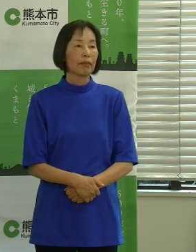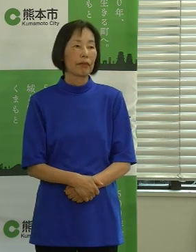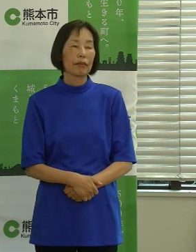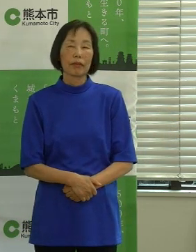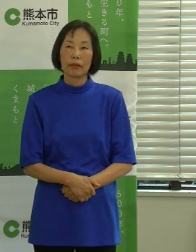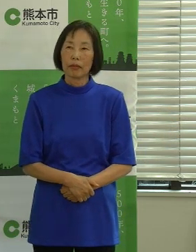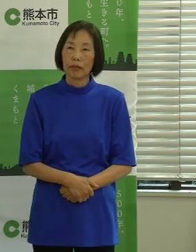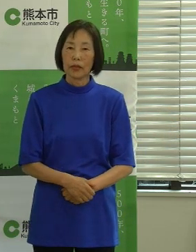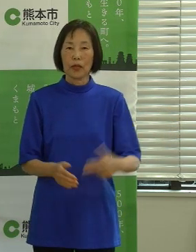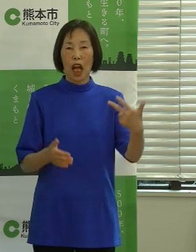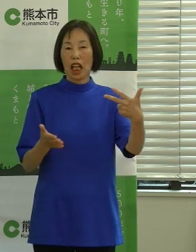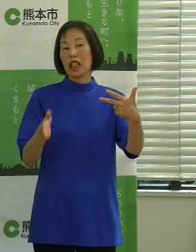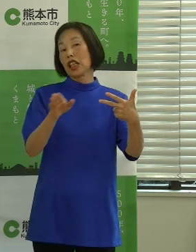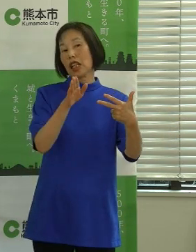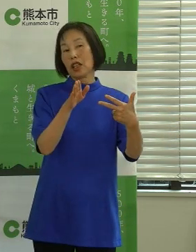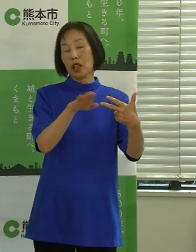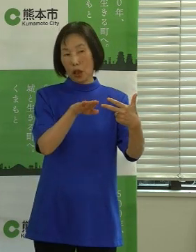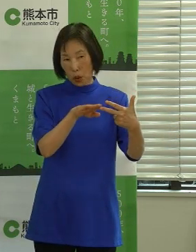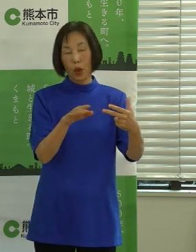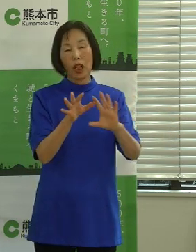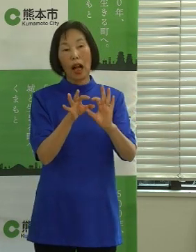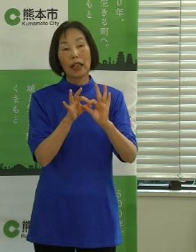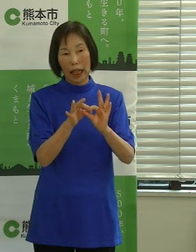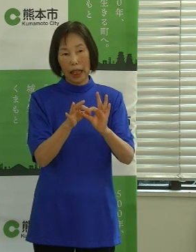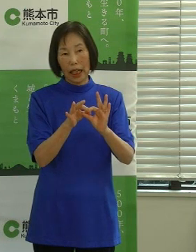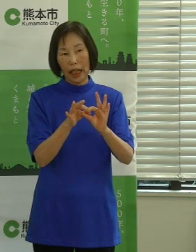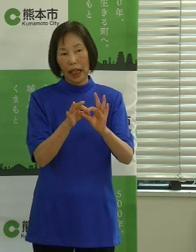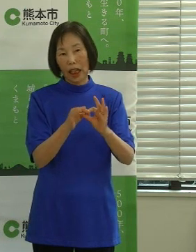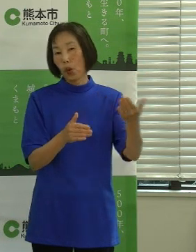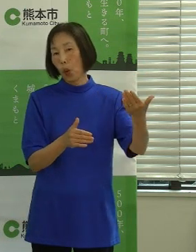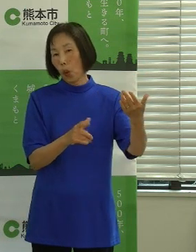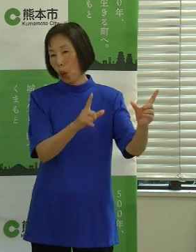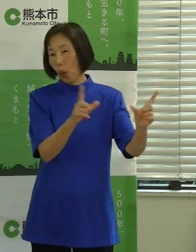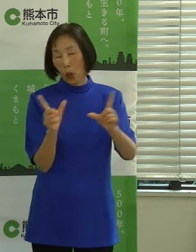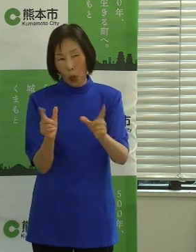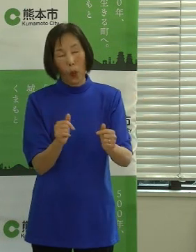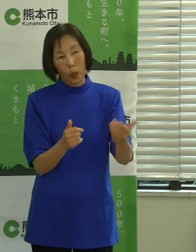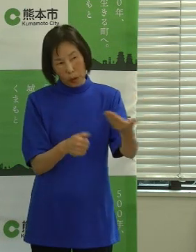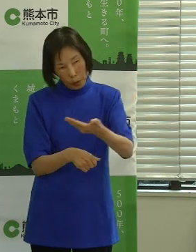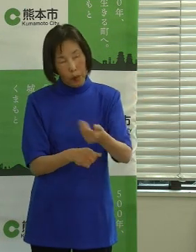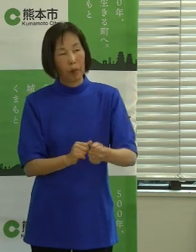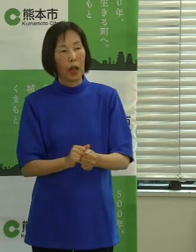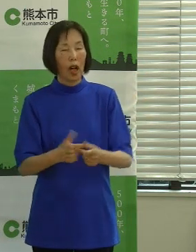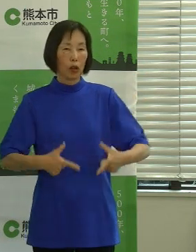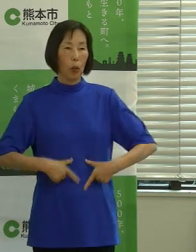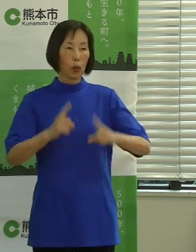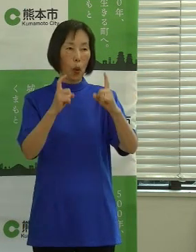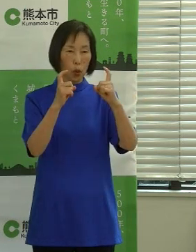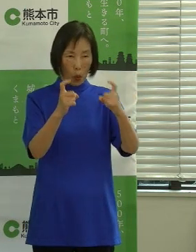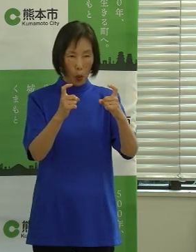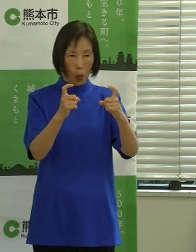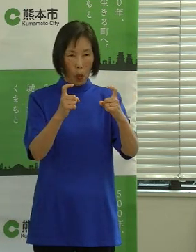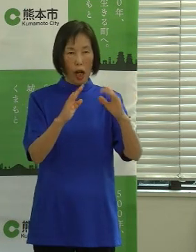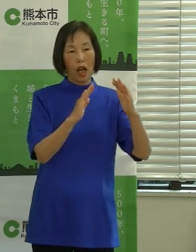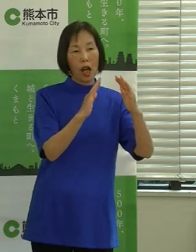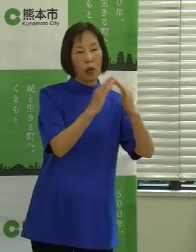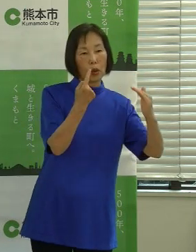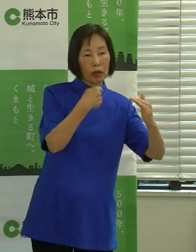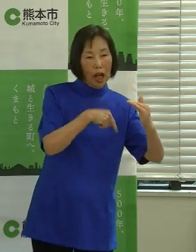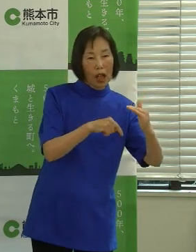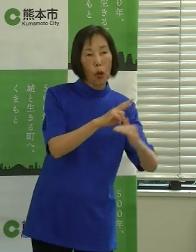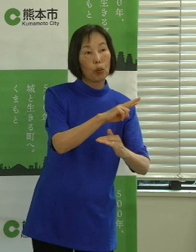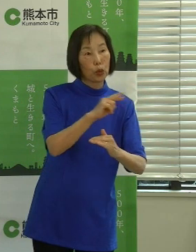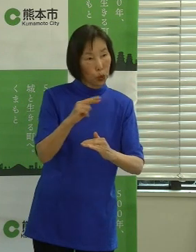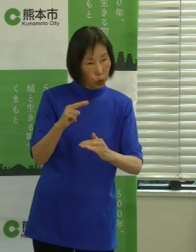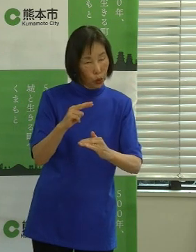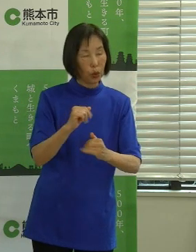ぞ。先生、施設の関係なんですけども、はい、熊本城であったり、屋内のプールであったりというところ